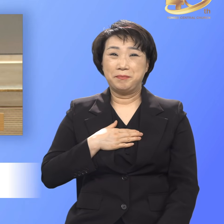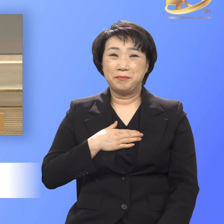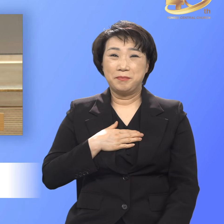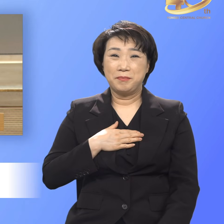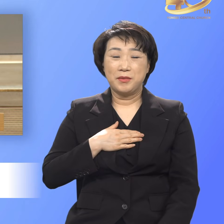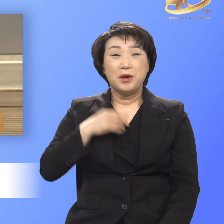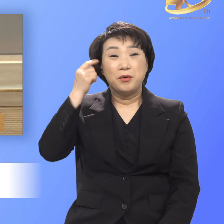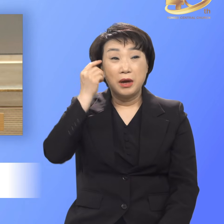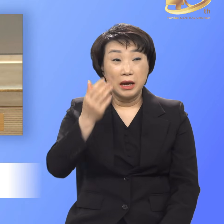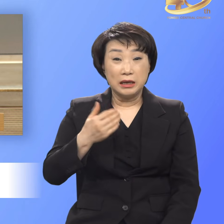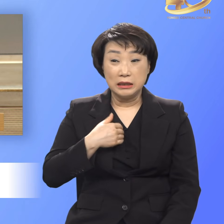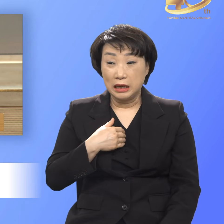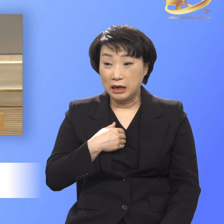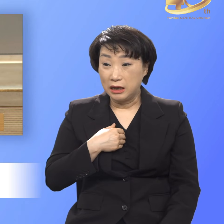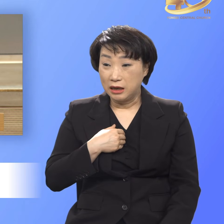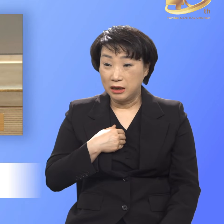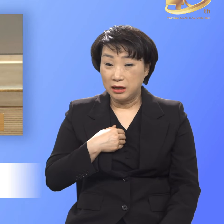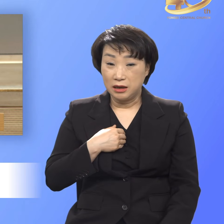왜 그런가?